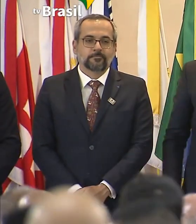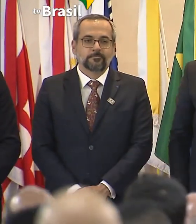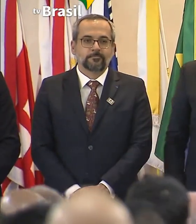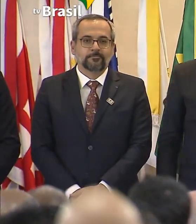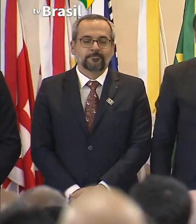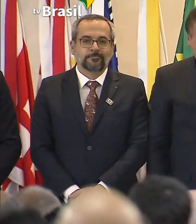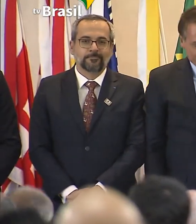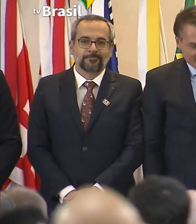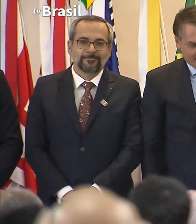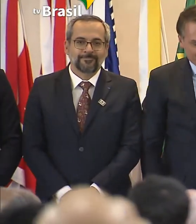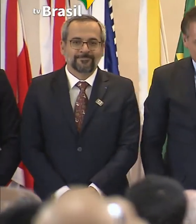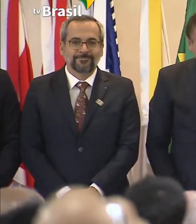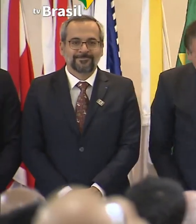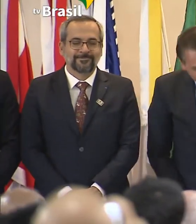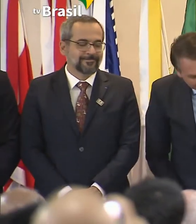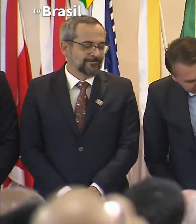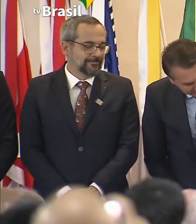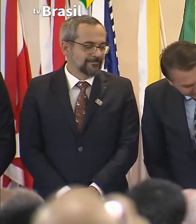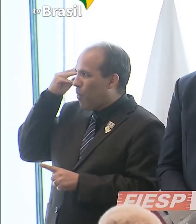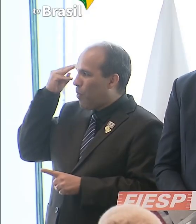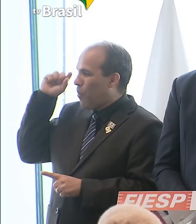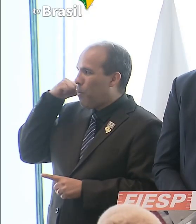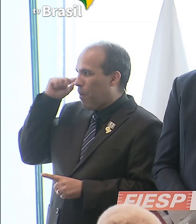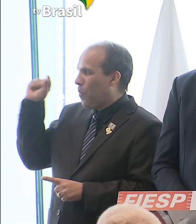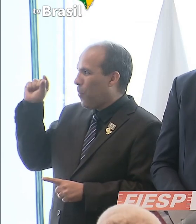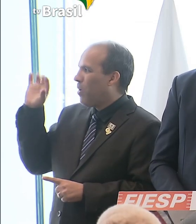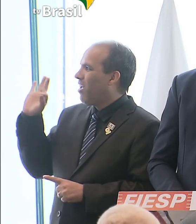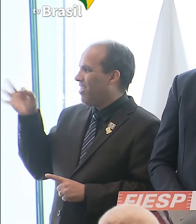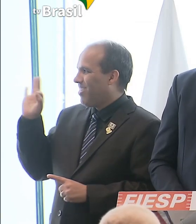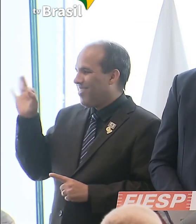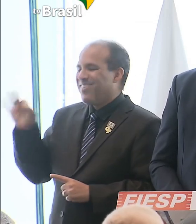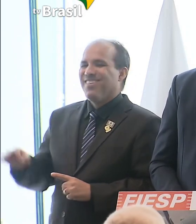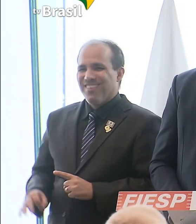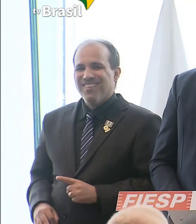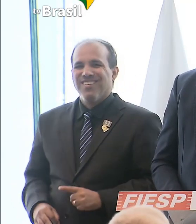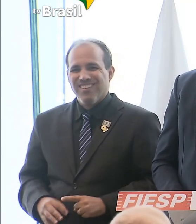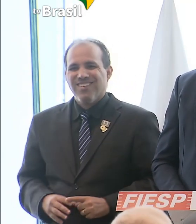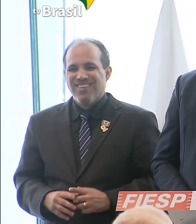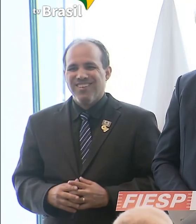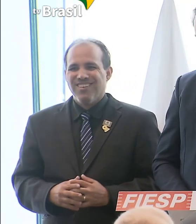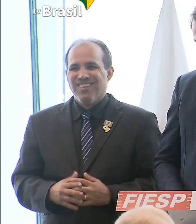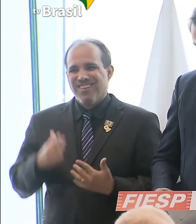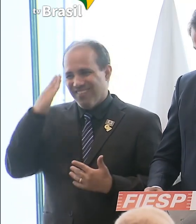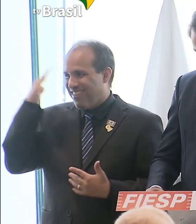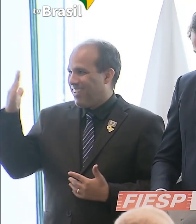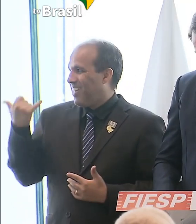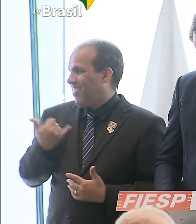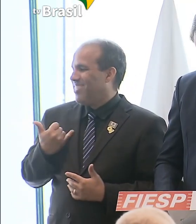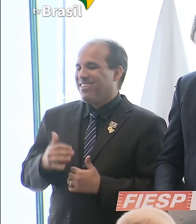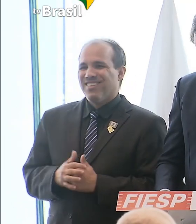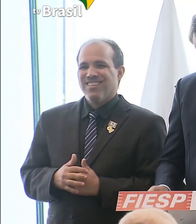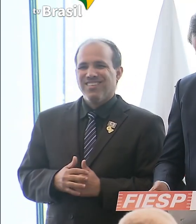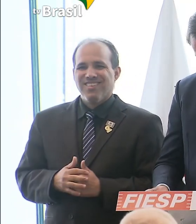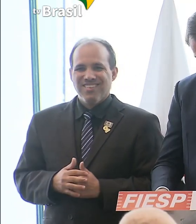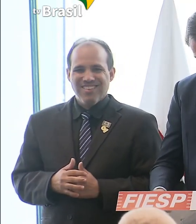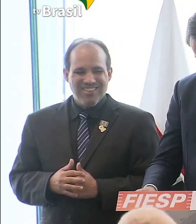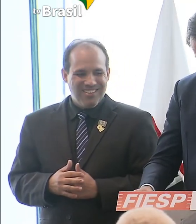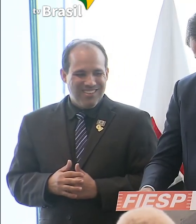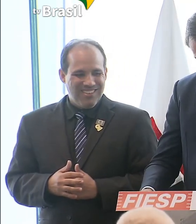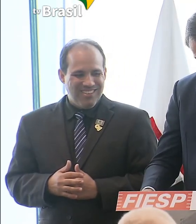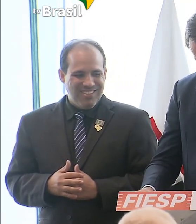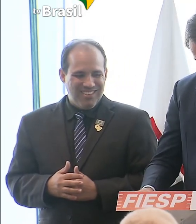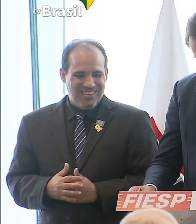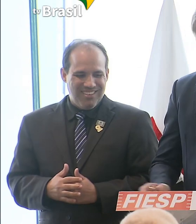estudantes cursando o sexto ano do ensino fundamental. Em seguida, em evento com empresários na Fiesp, o presidente